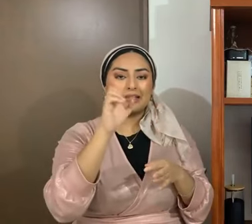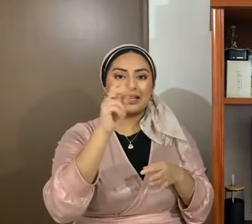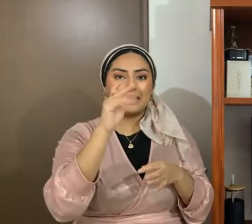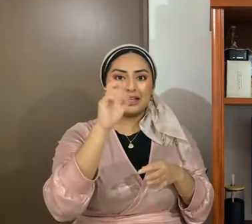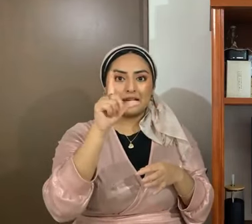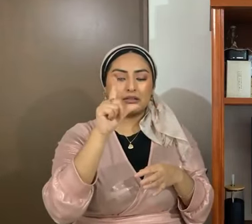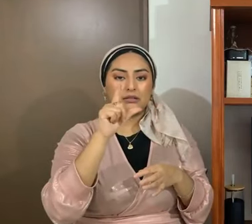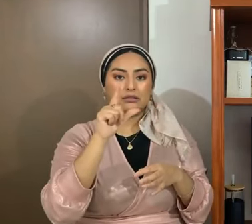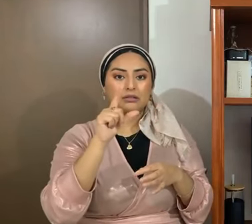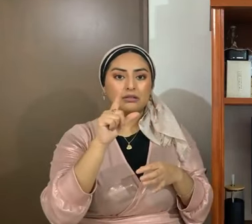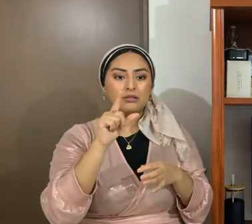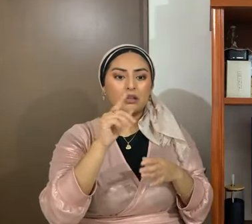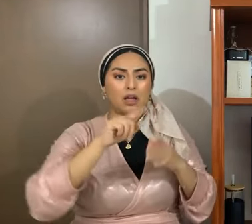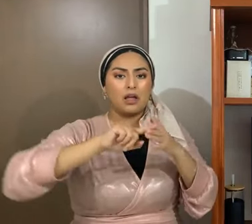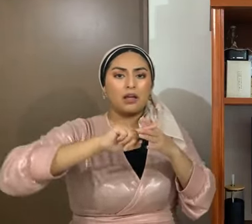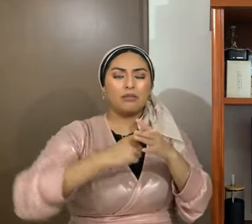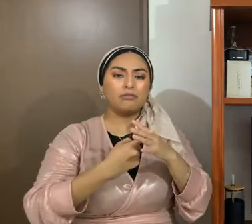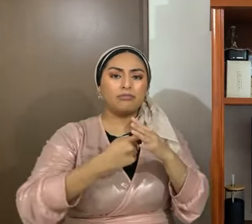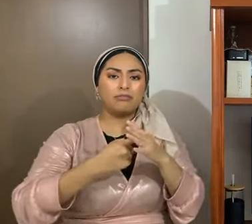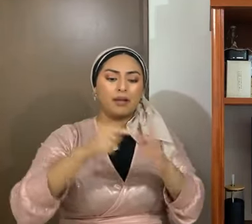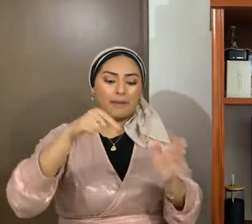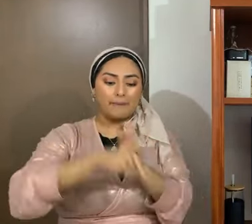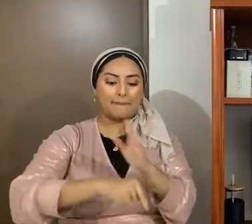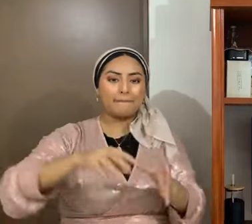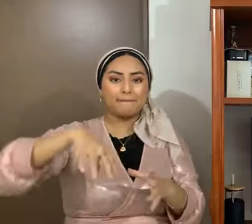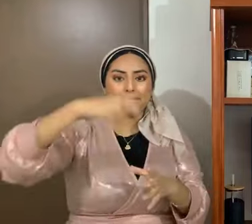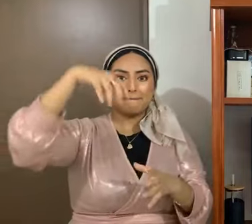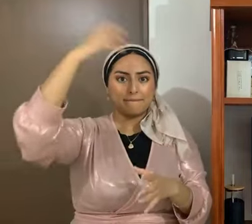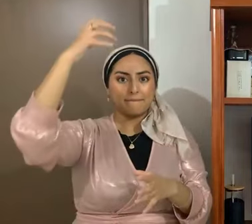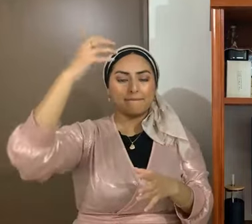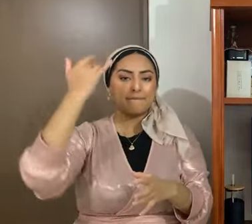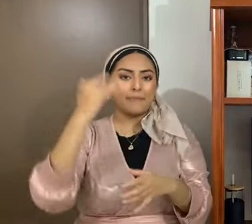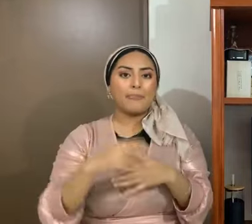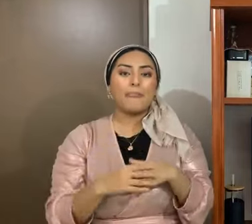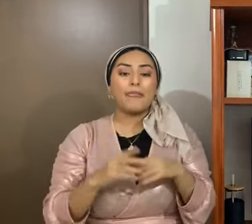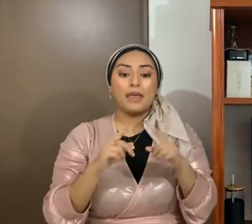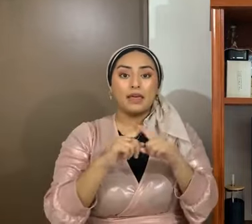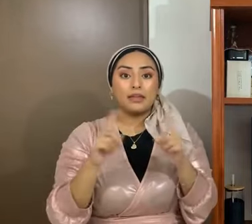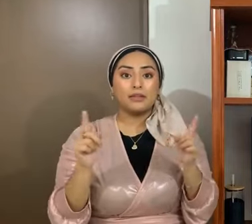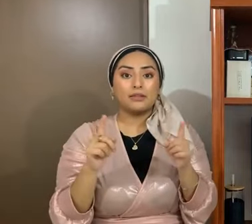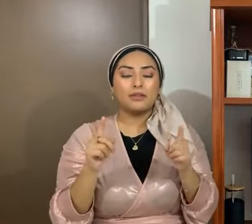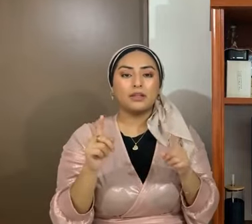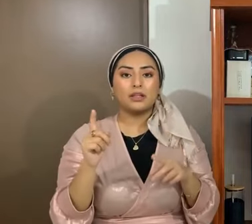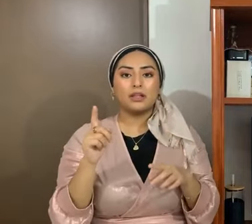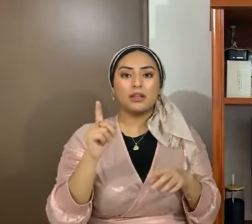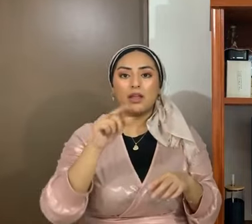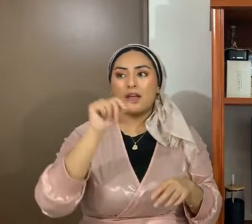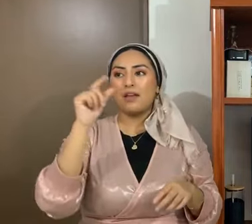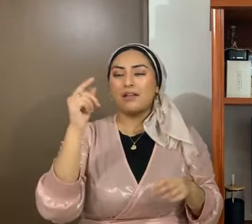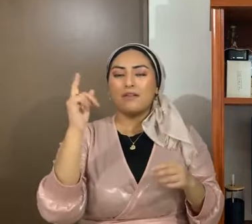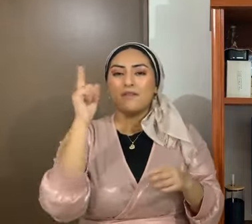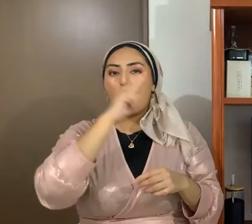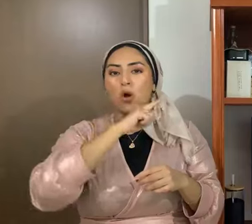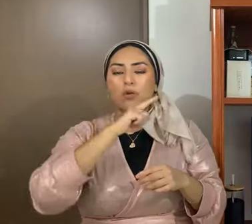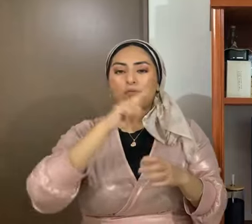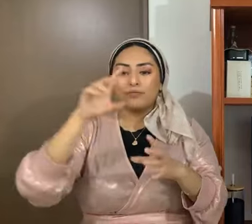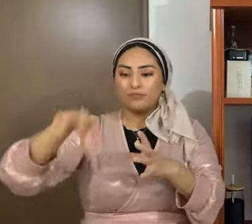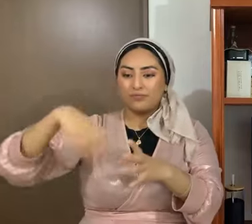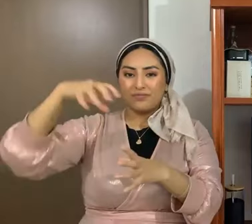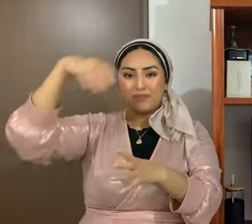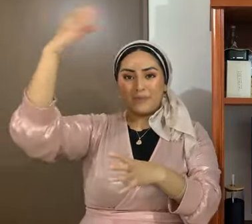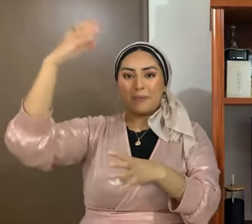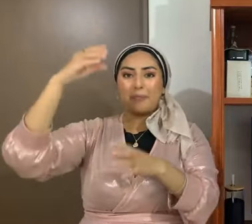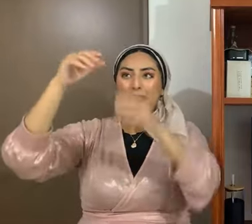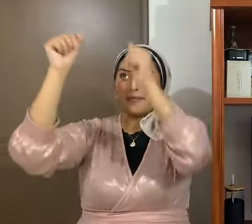acerca del templo, comienza con el altar. Porque a diferencia de los altares paganos idólatras donde está el